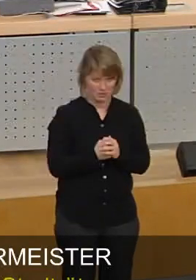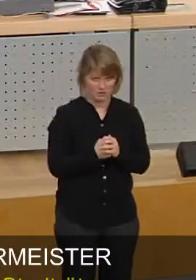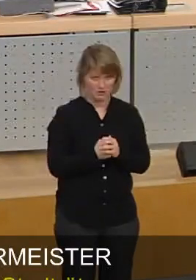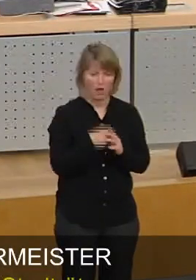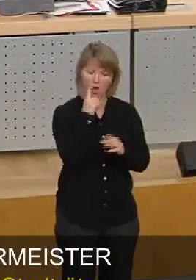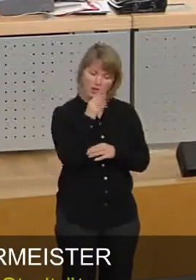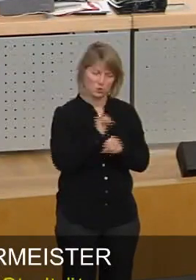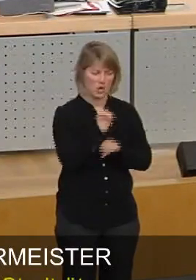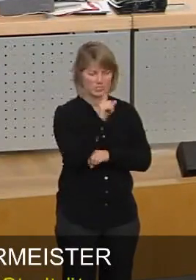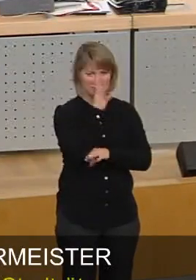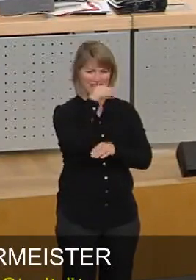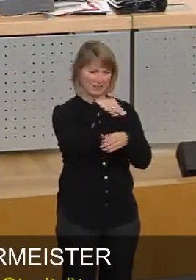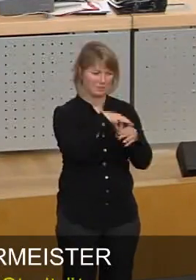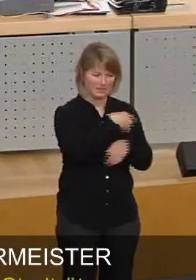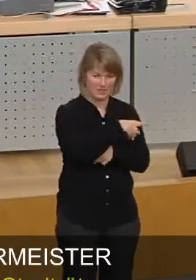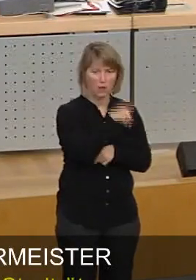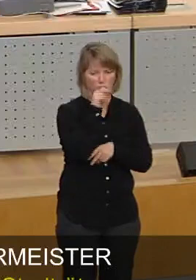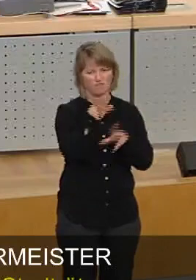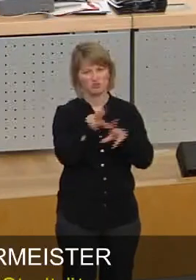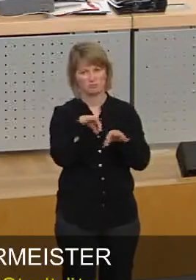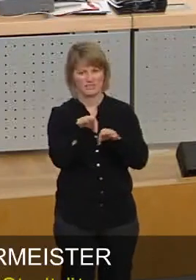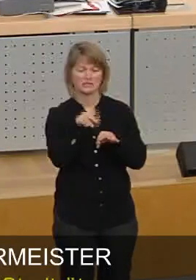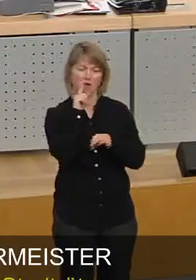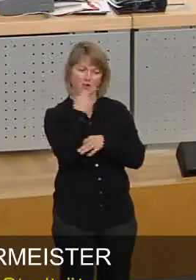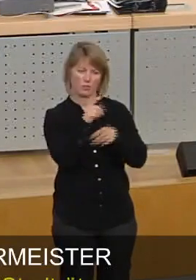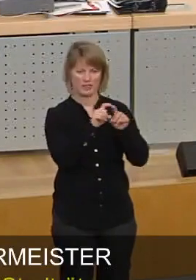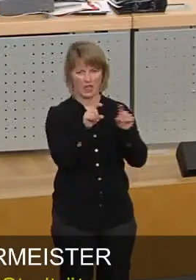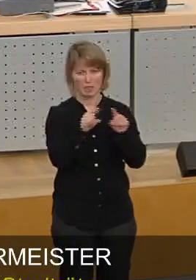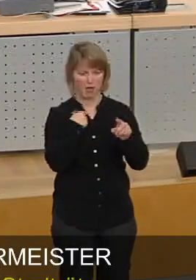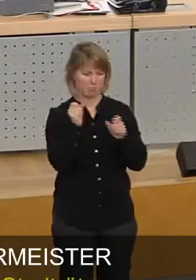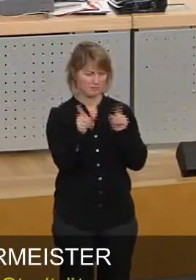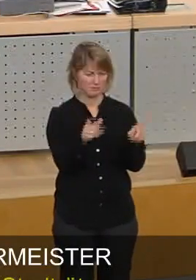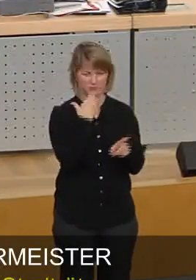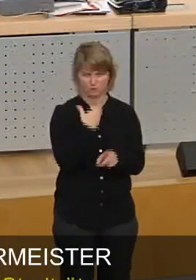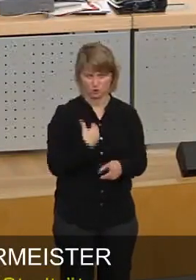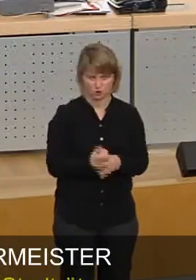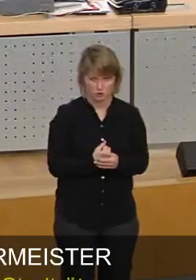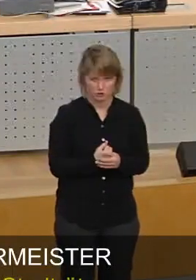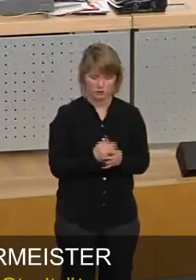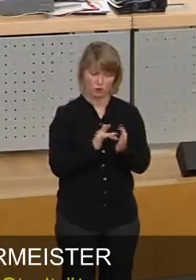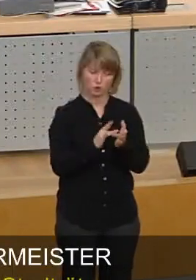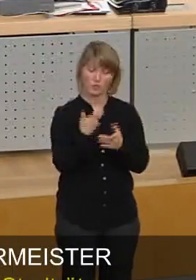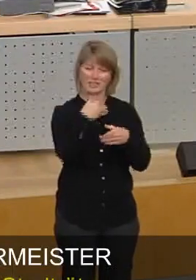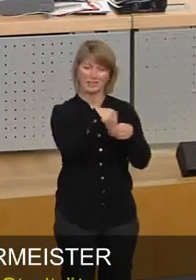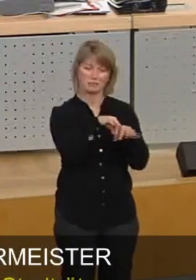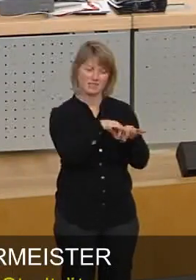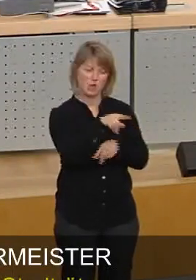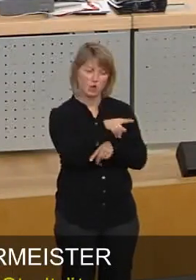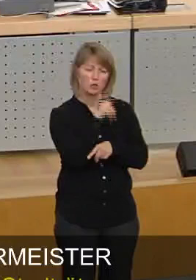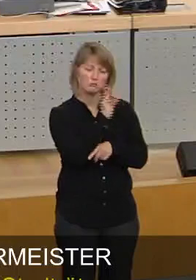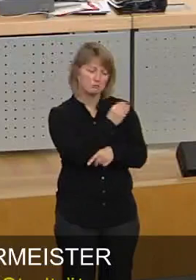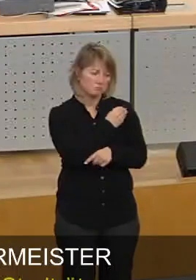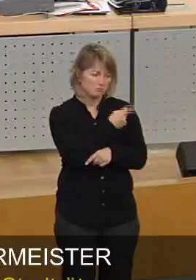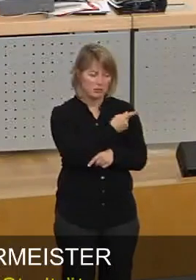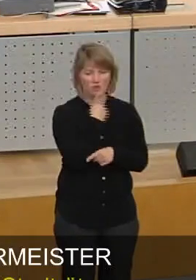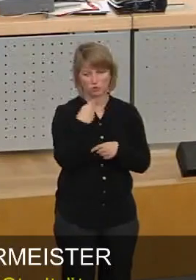wir kurzfristig sowohl den Innenminister als auch den Wirtschaftsminister zu dieser Problematik anschreiben. da die Äußerungen des Innenministeriums allem Anschein nach nicht mit dem